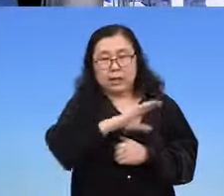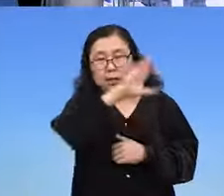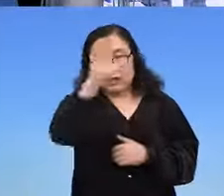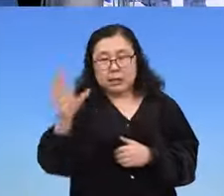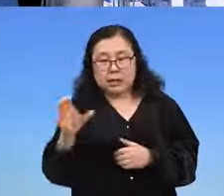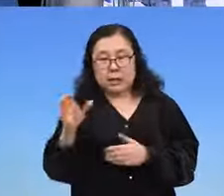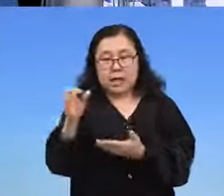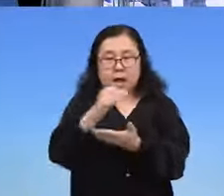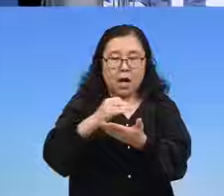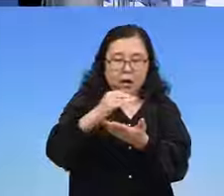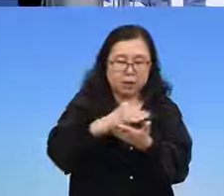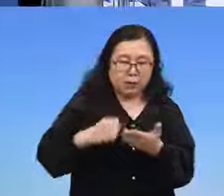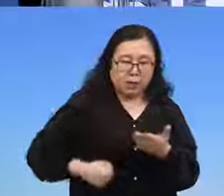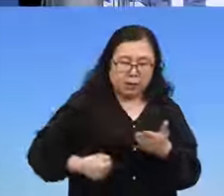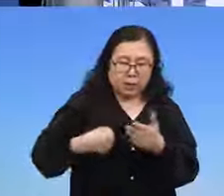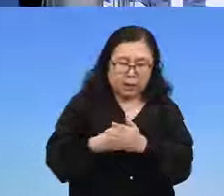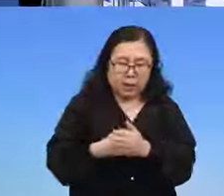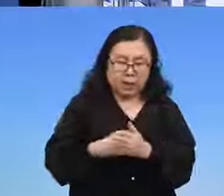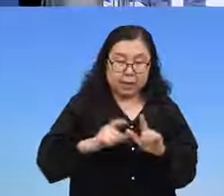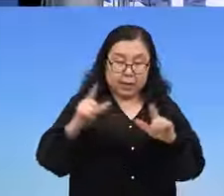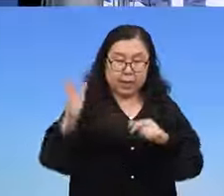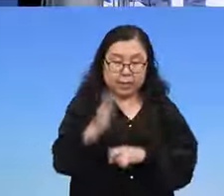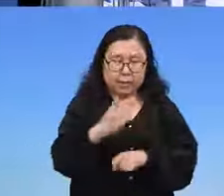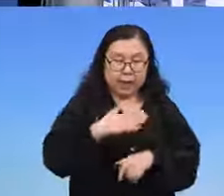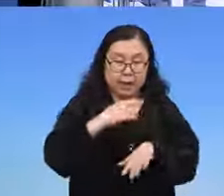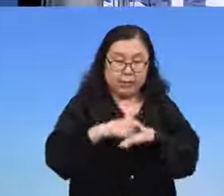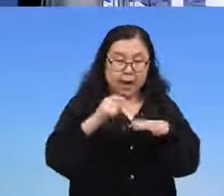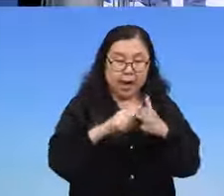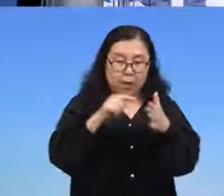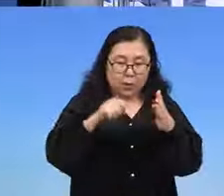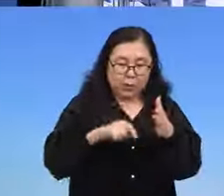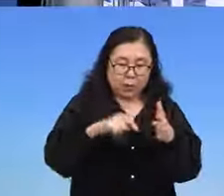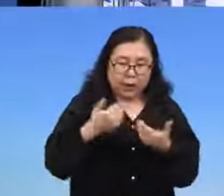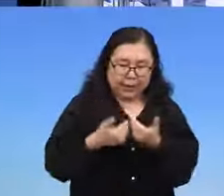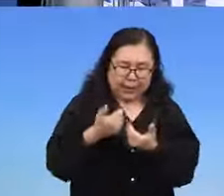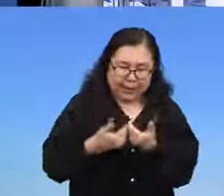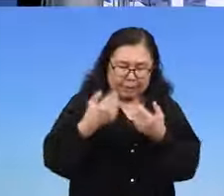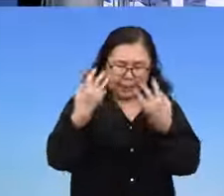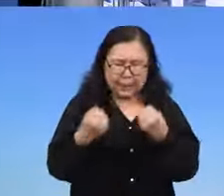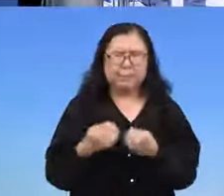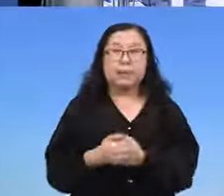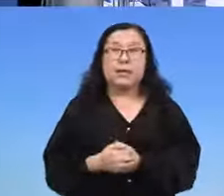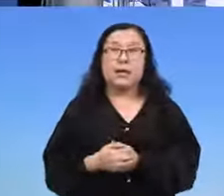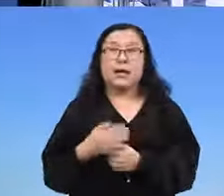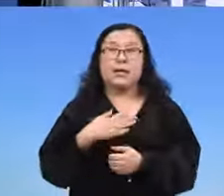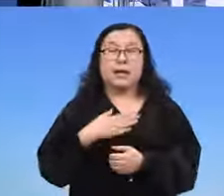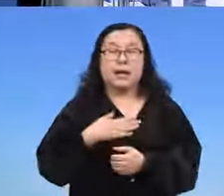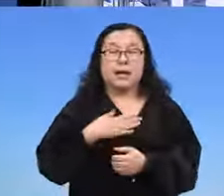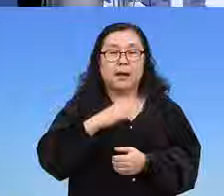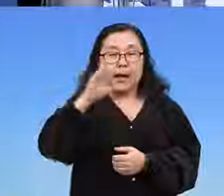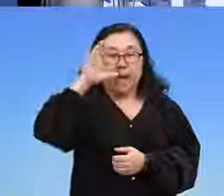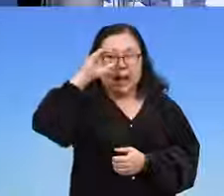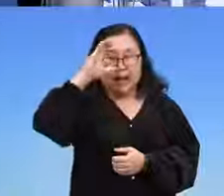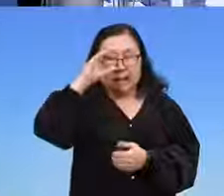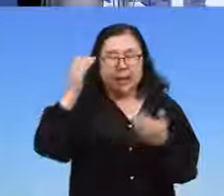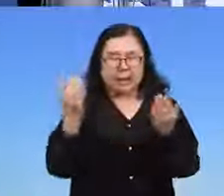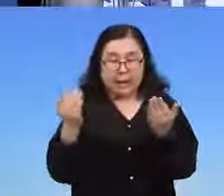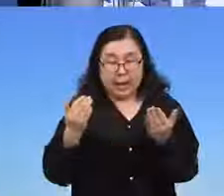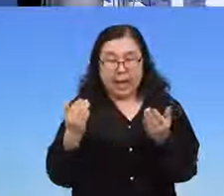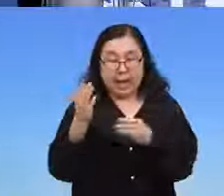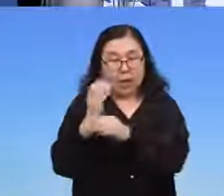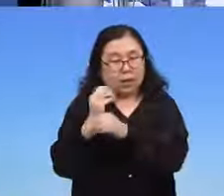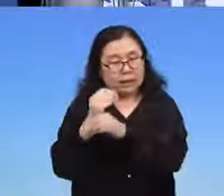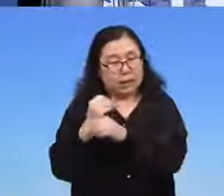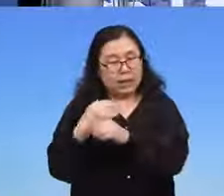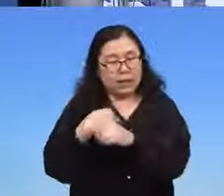솔직히 성탄헌금 보내기로 작정한 날부터 제 마음속에 여러 가지 생각이 들었습니다. 저도